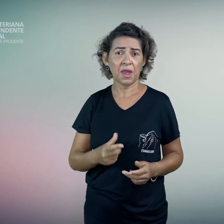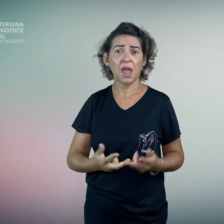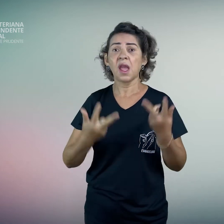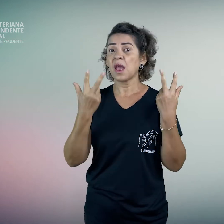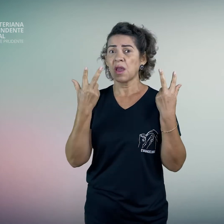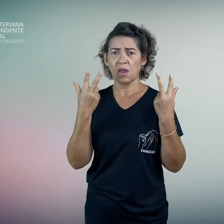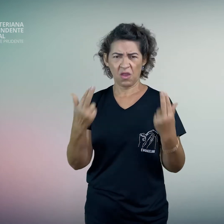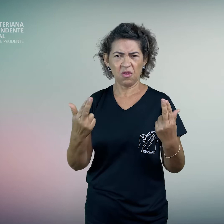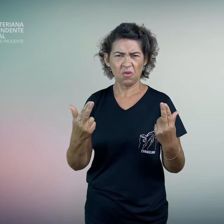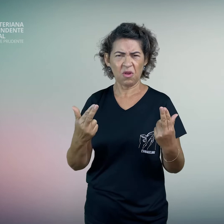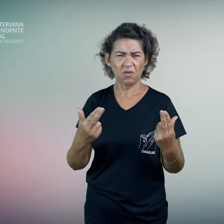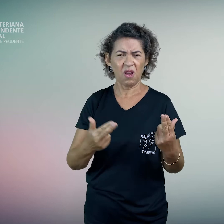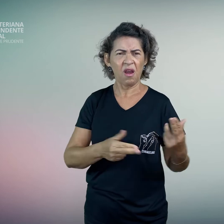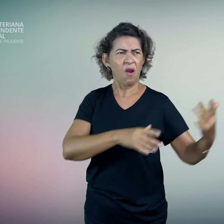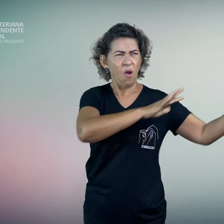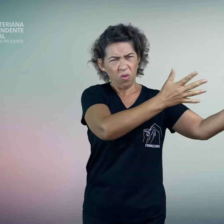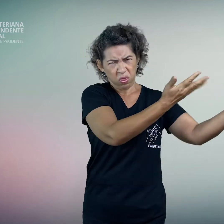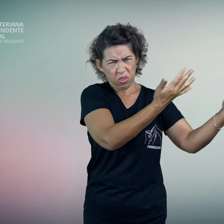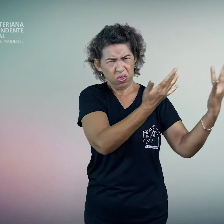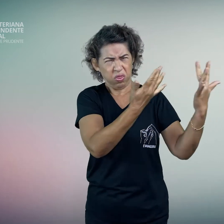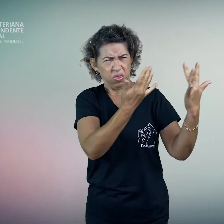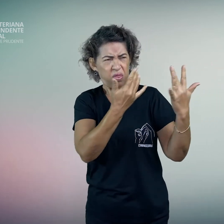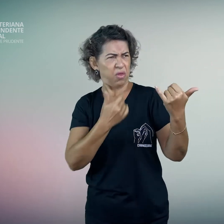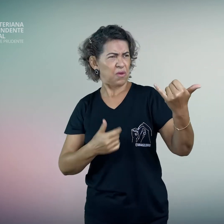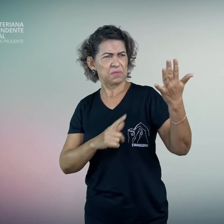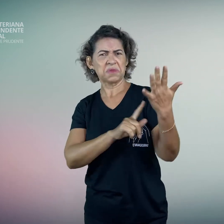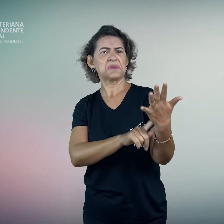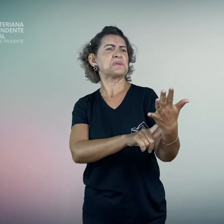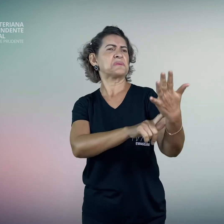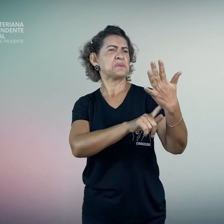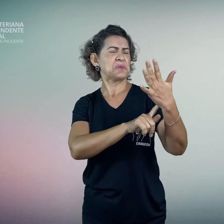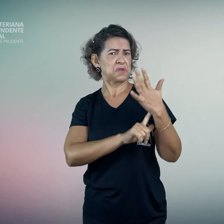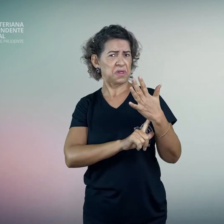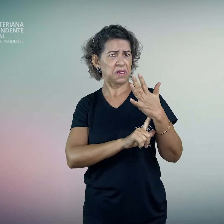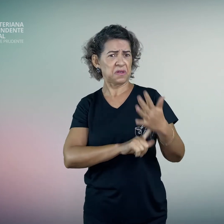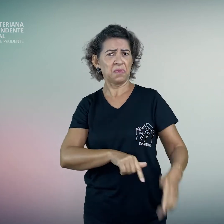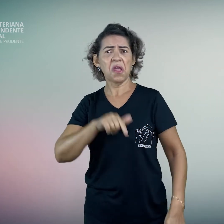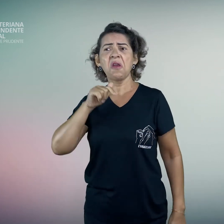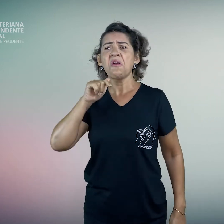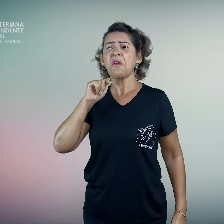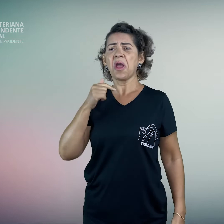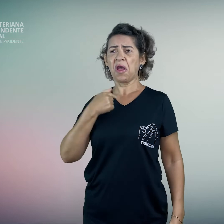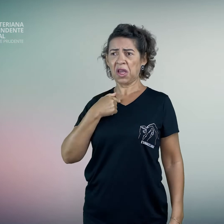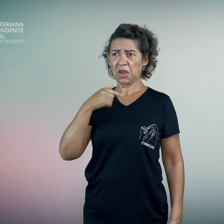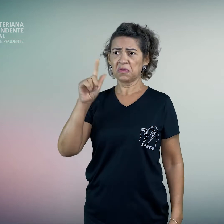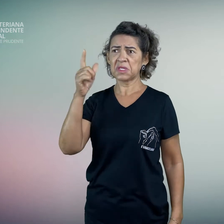o mundo dissesse quem somos a partir da família, cor de